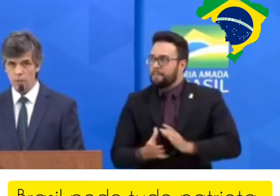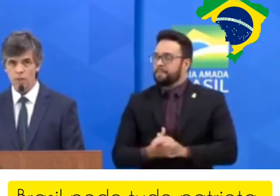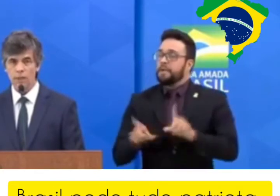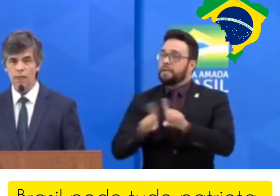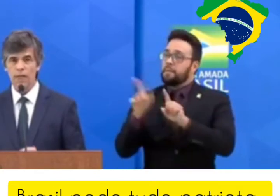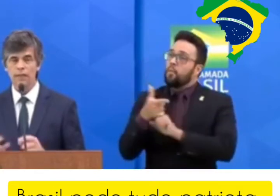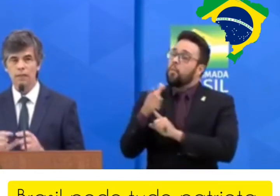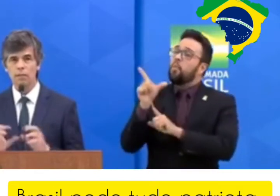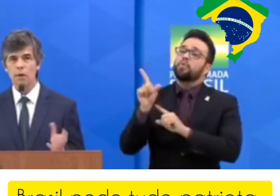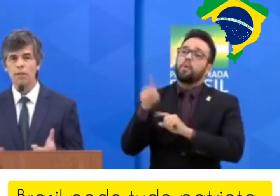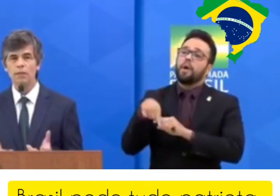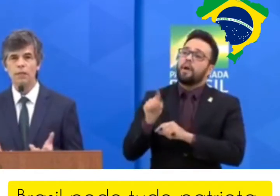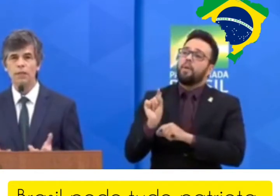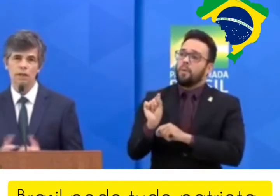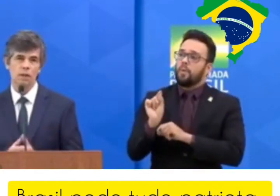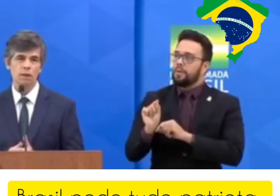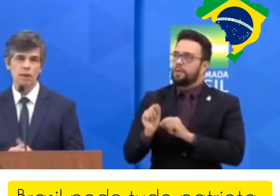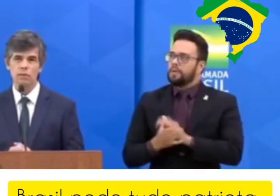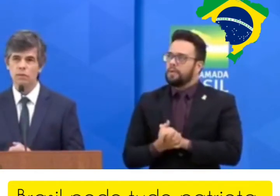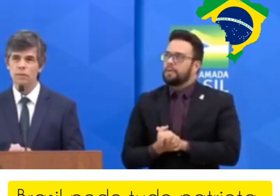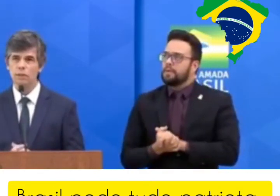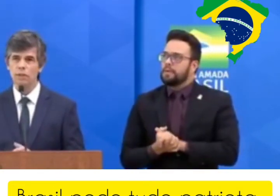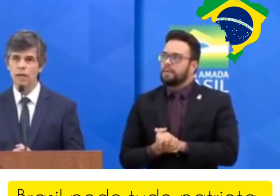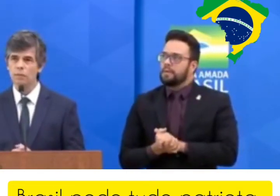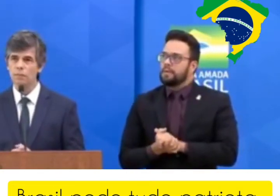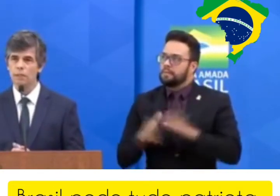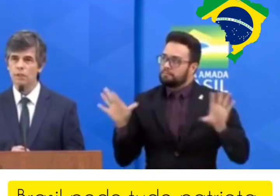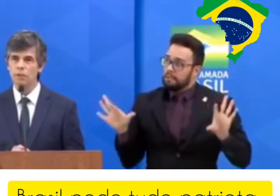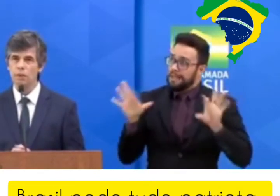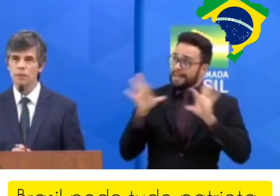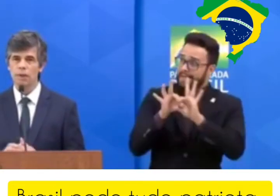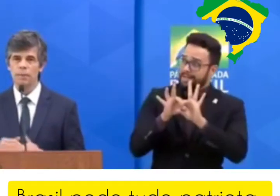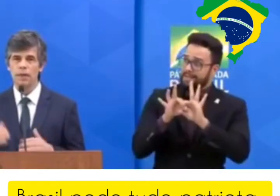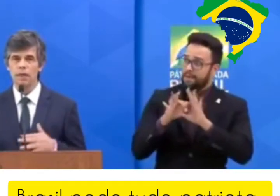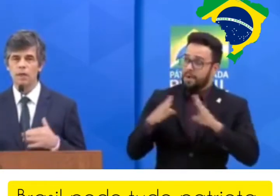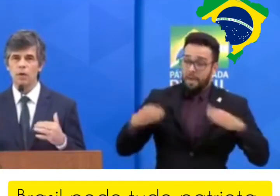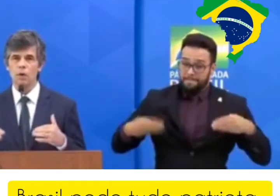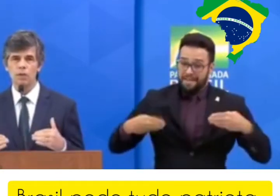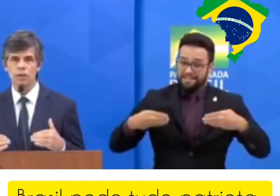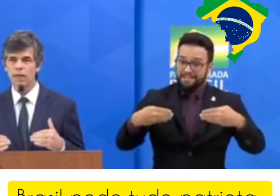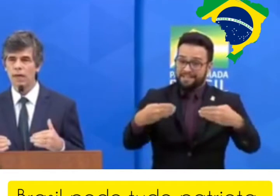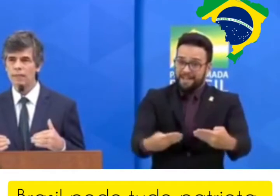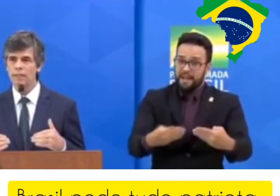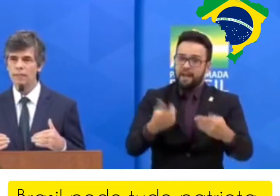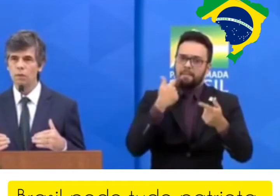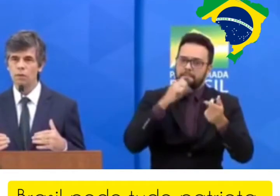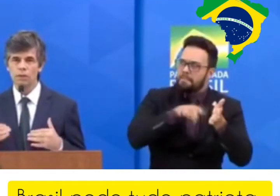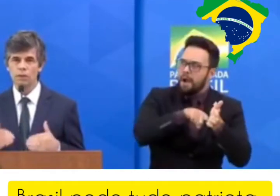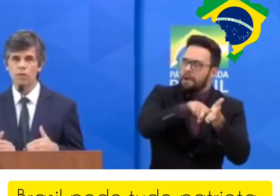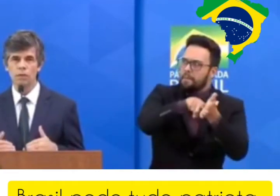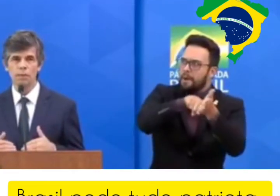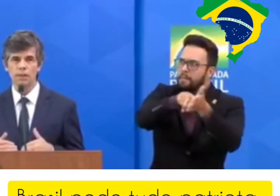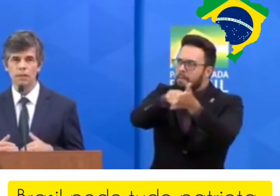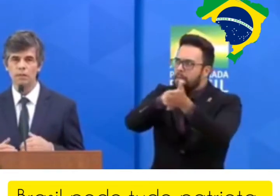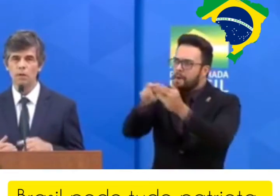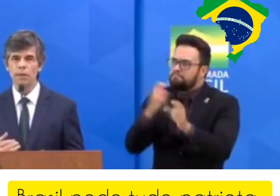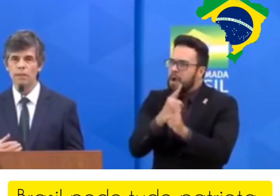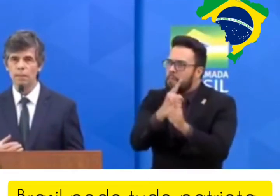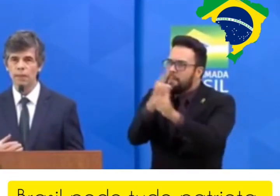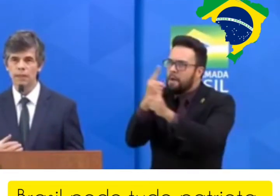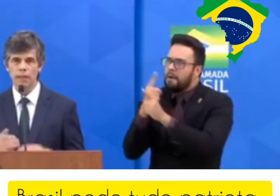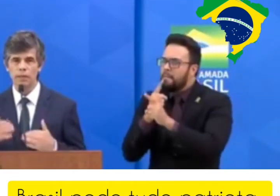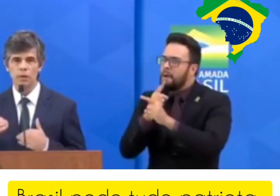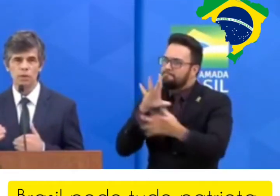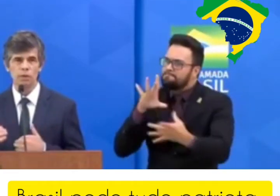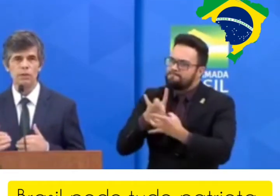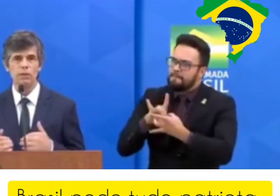Uma outra coisa é uma maior integração entre os ministérios, para que a gente possa mapear coisas ligadas à saúde que são fundamentais. Então, como é que